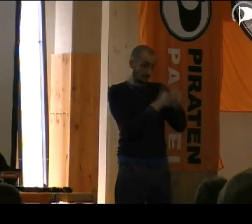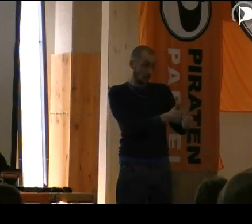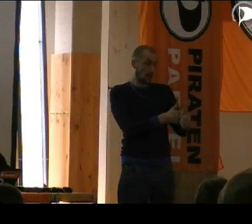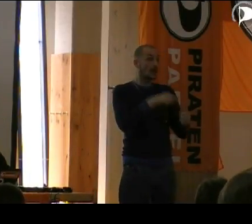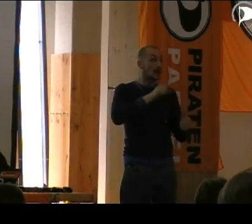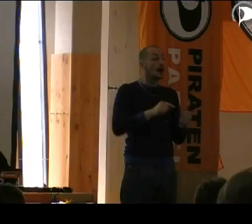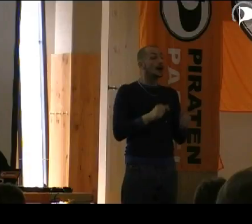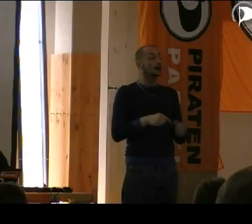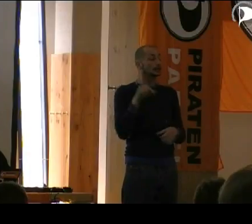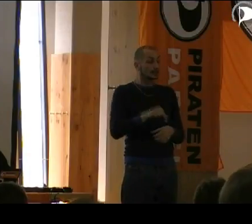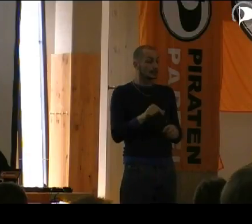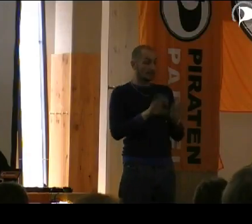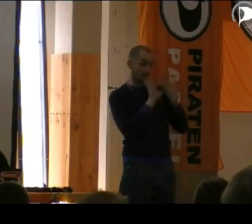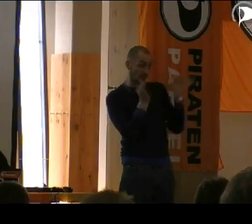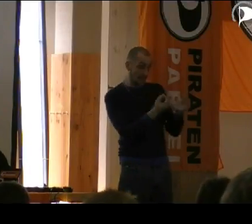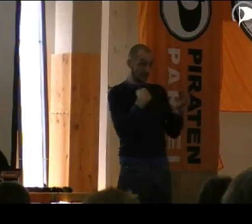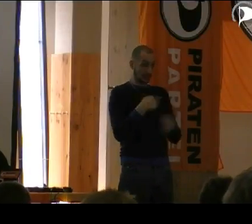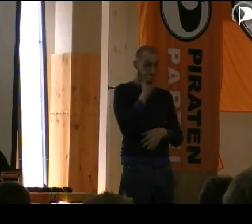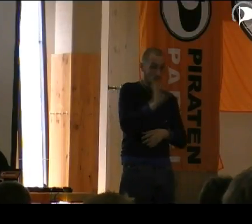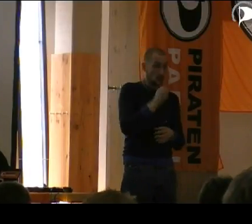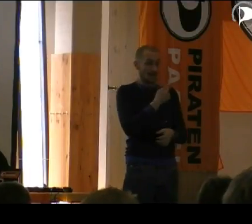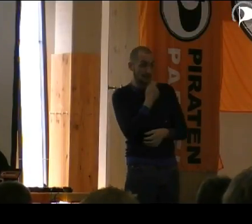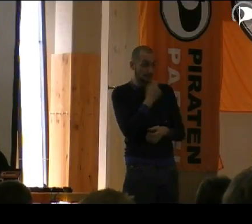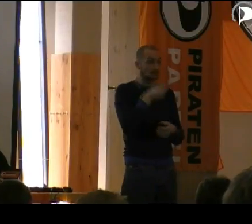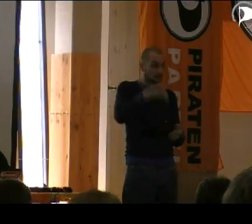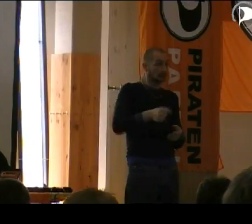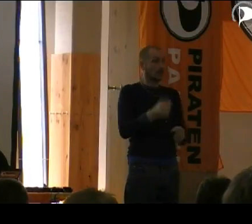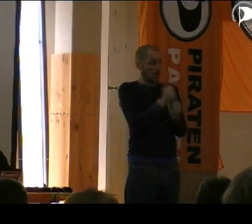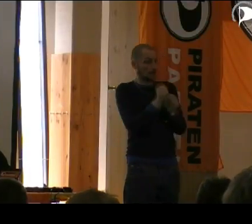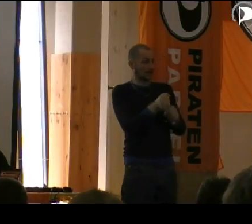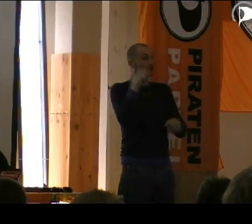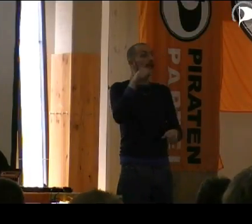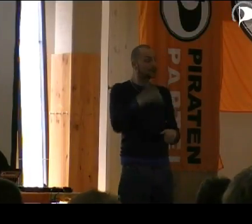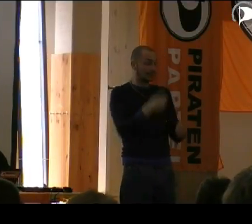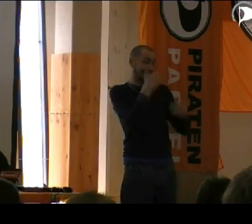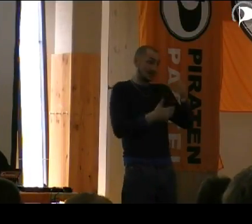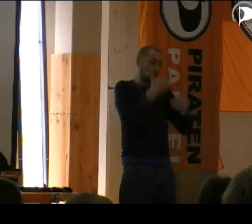mehr um zu mehr geht ein wort ist normal seines 100